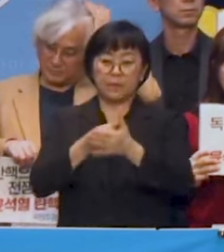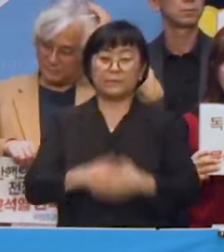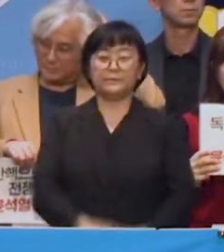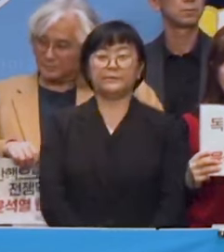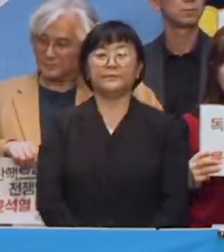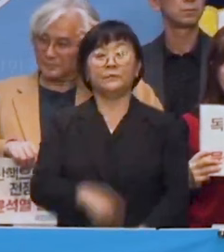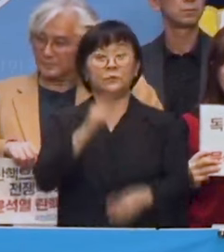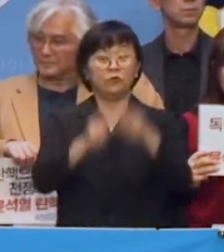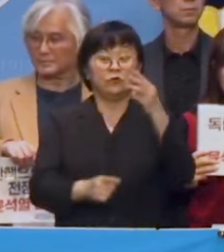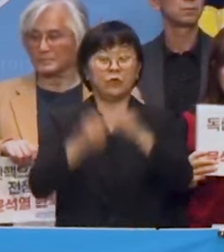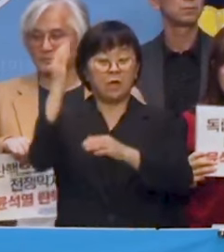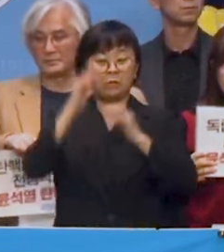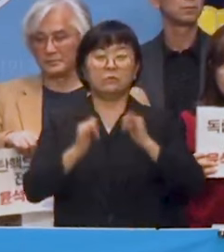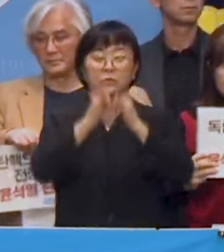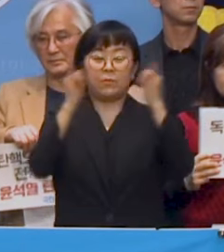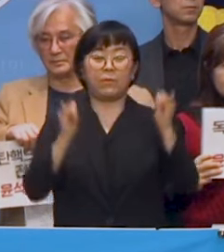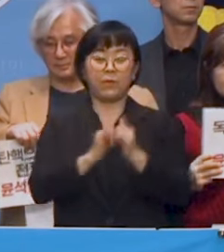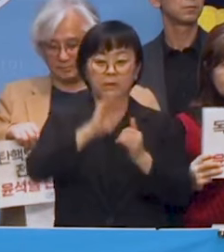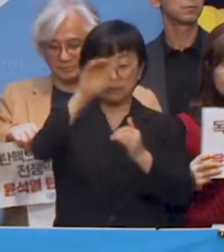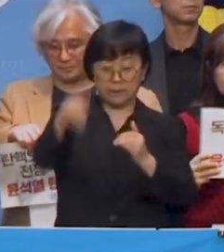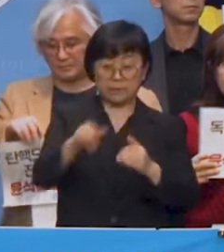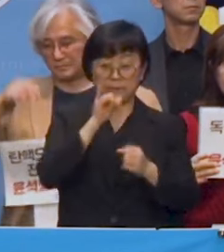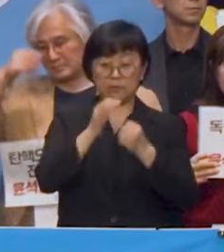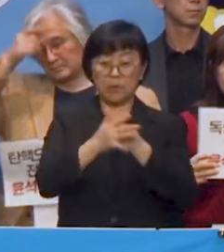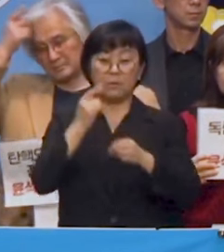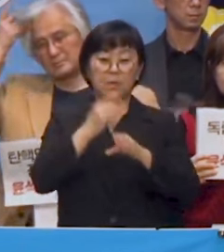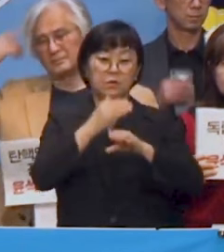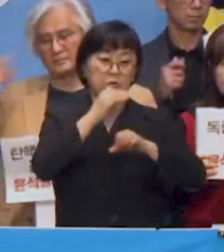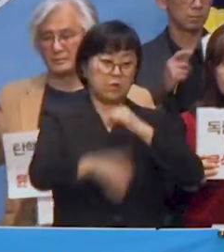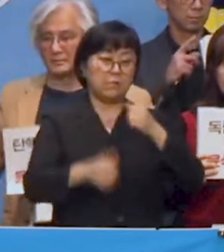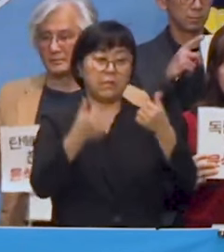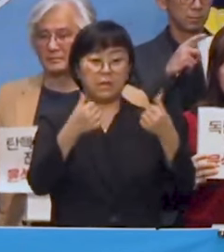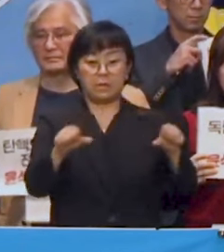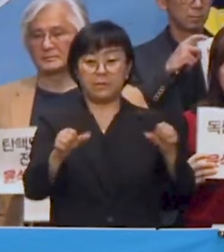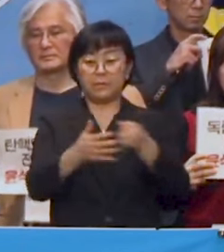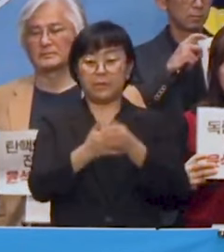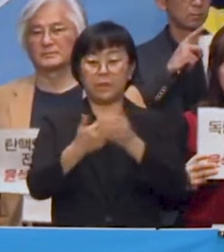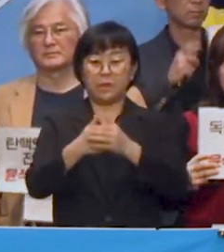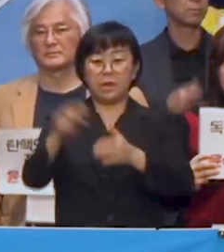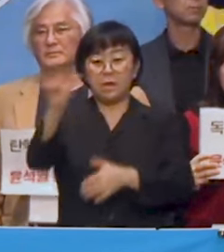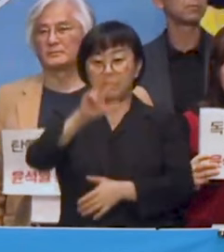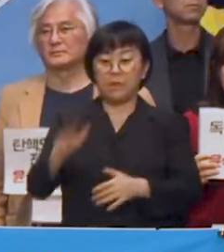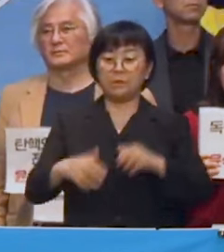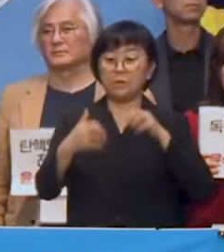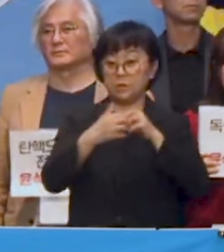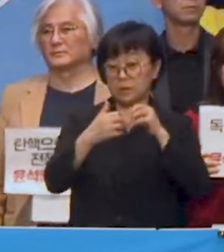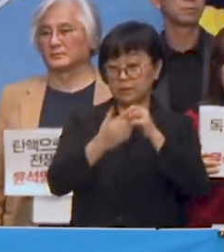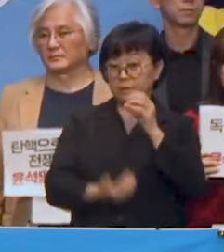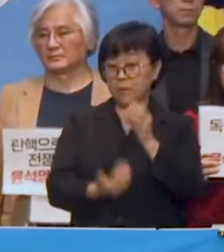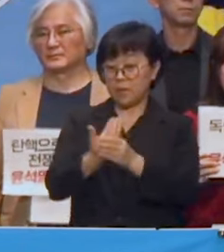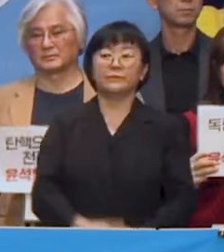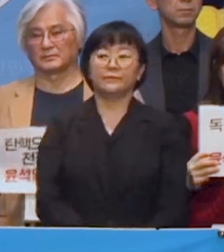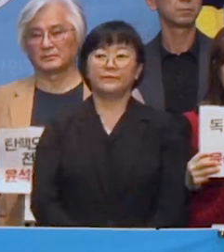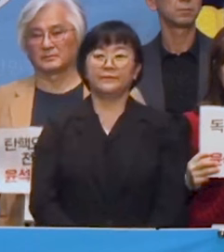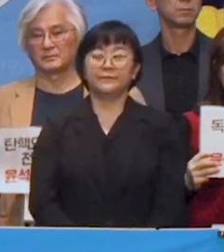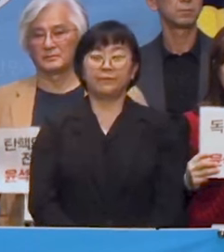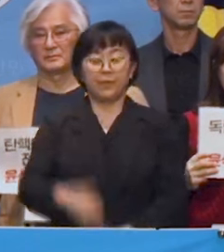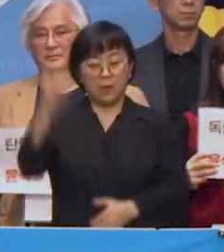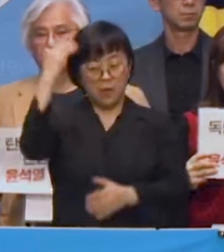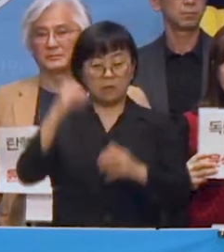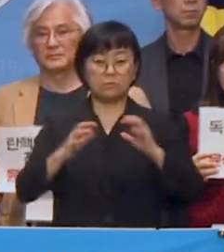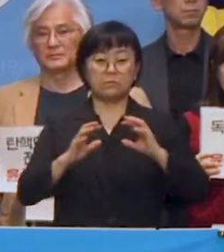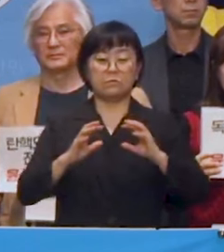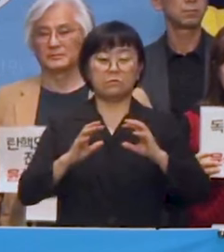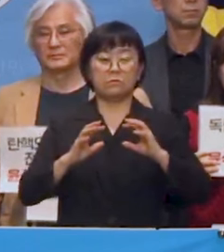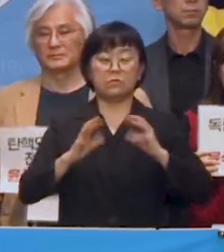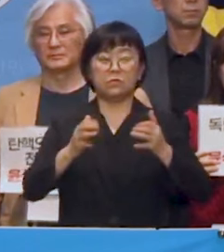선정하였습니다. 윤석열은 한국 사회를 퇴행시키고 민주주의를 파괴하며 한반도 전쟁을 불러오는 주범입니다. 한국 사회를